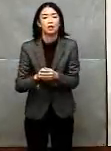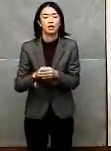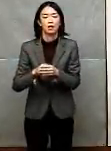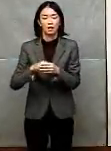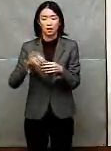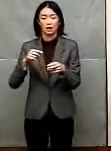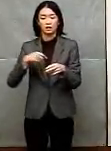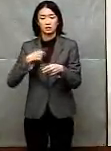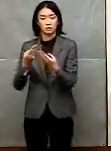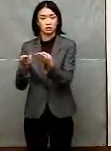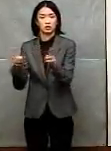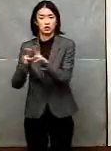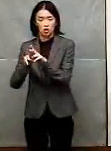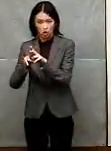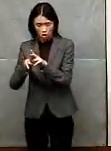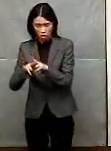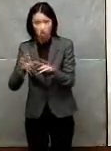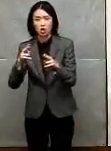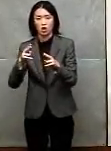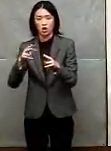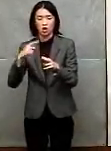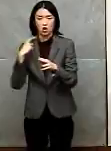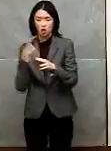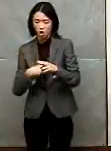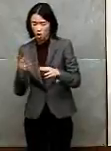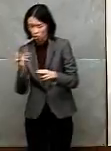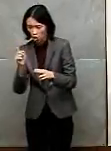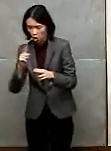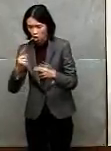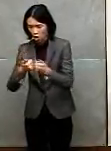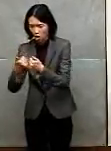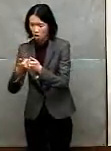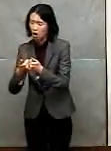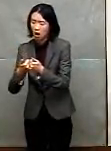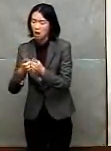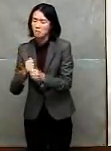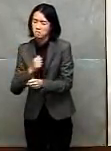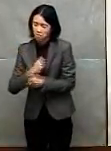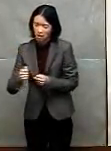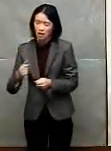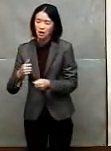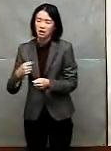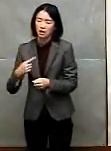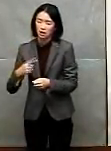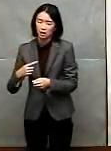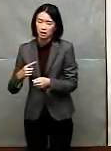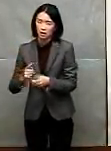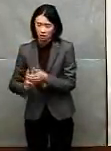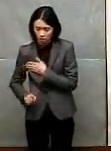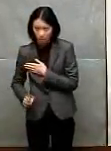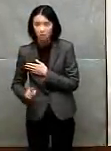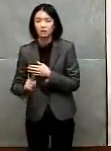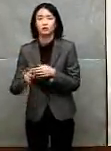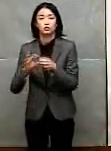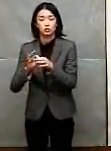念するというような方針が正式に決定しました。それに関するですね、知事のご召喚と、あと現